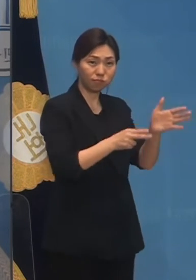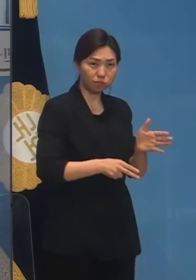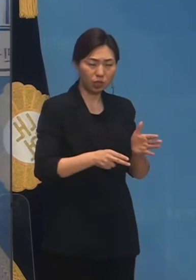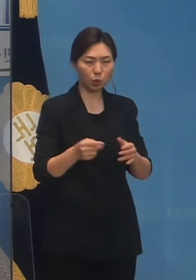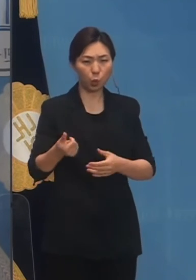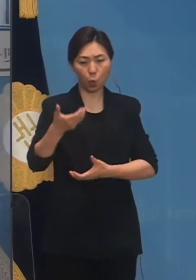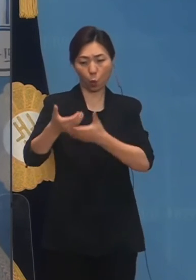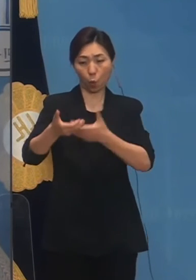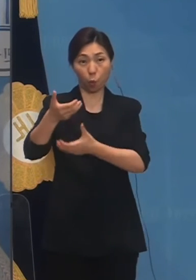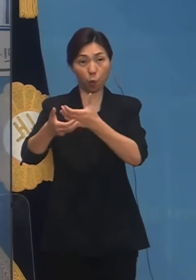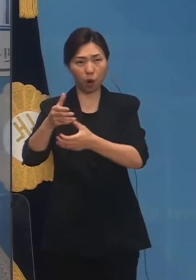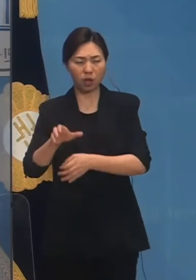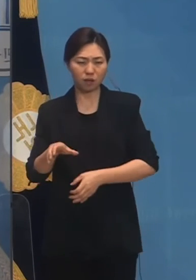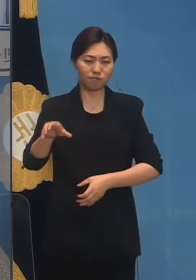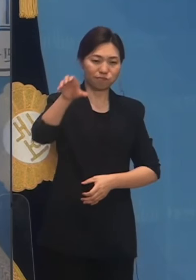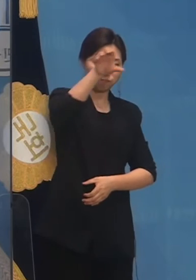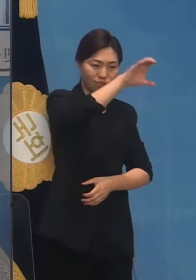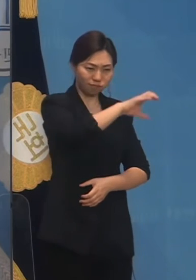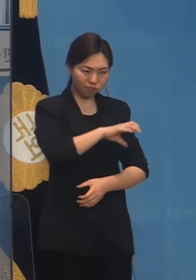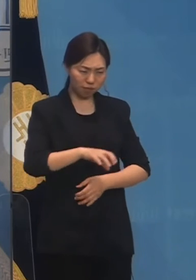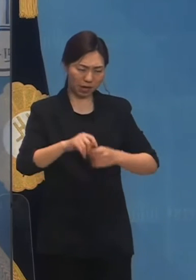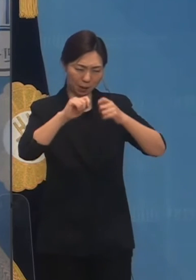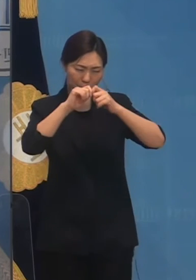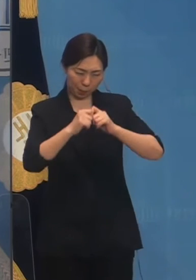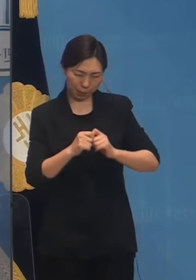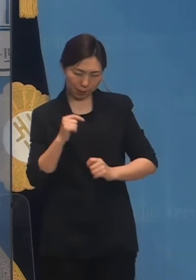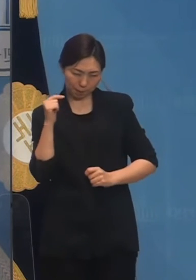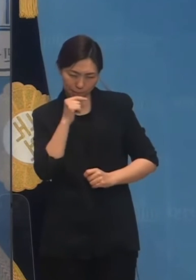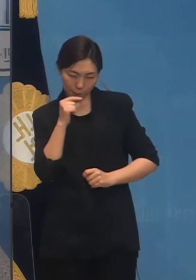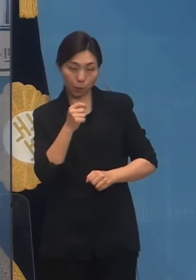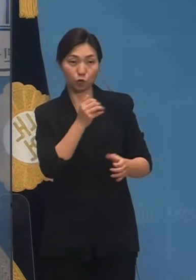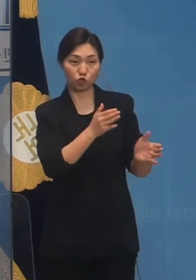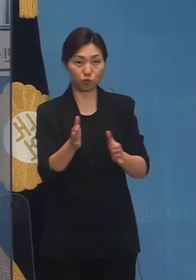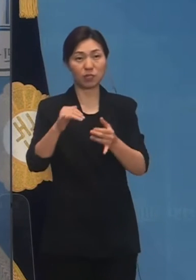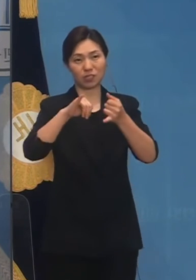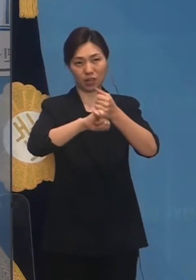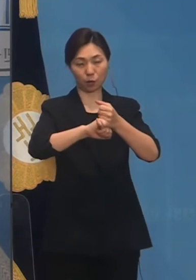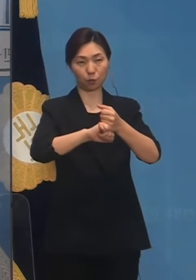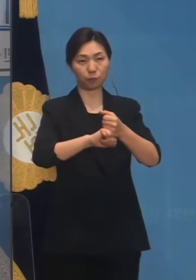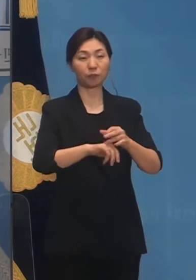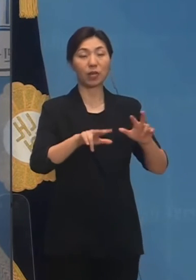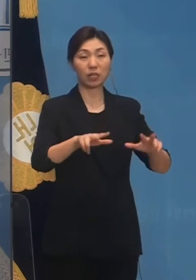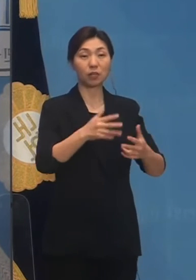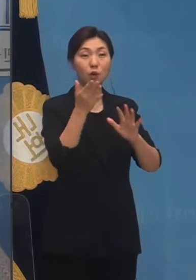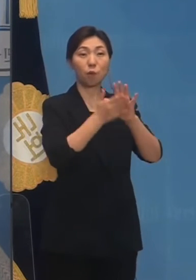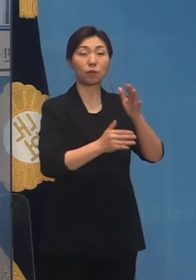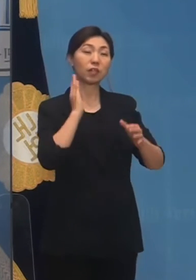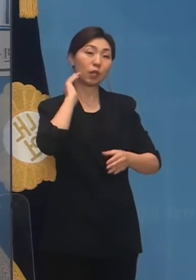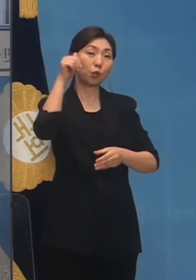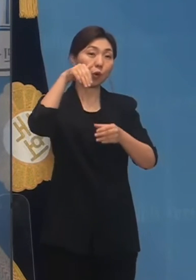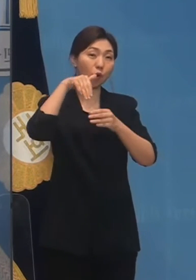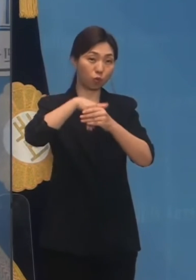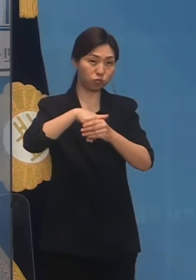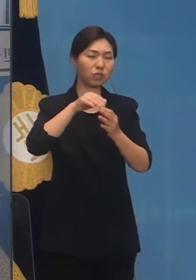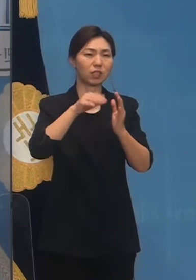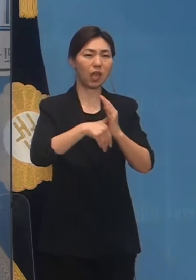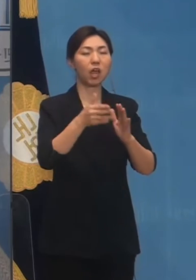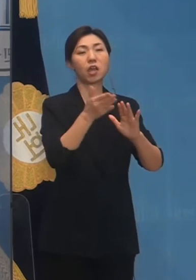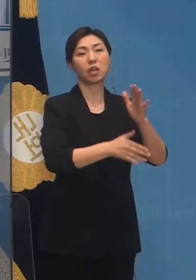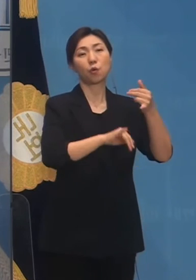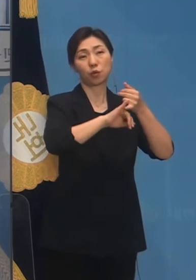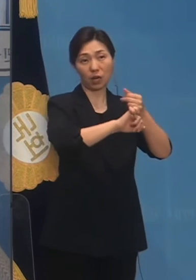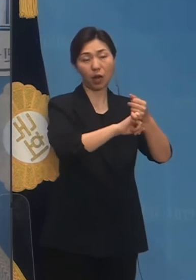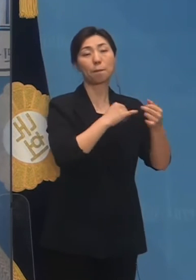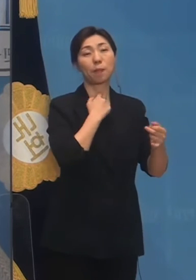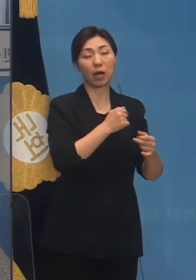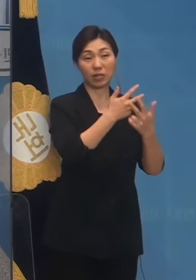고속화 도로망을 촘촘하게 준비하겠습니다. 이번 대선에서 이재명 후보가 약속한 GTX A에서 F 노선이